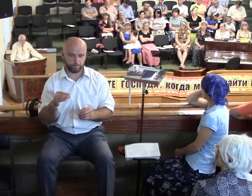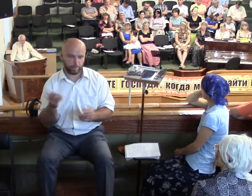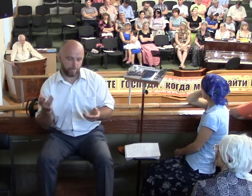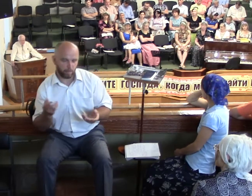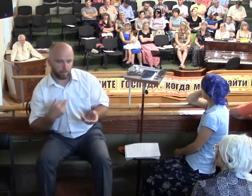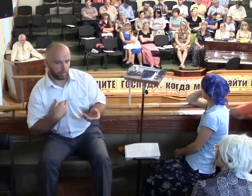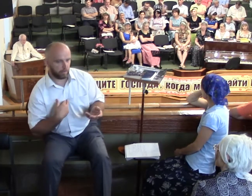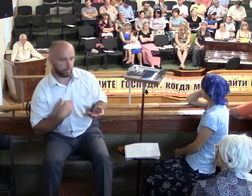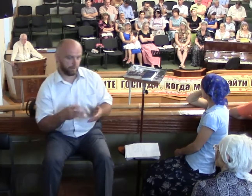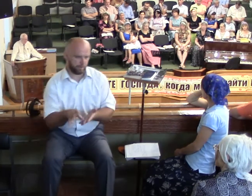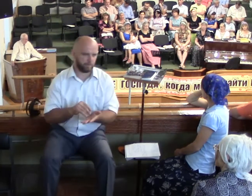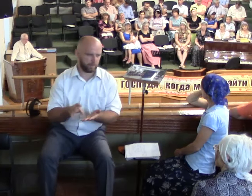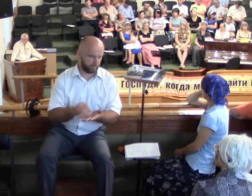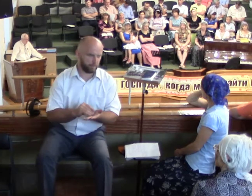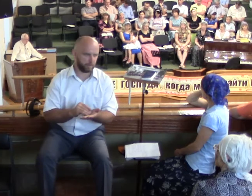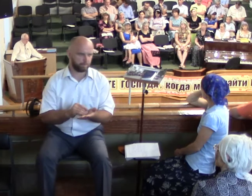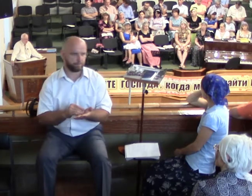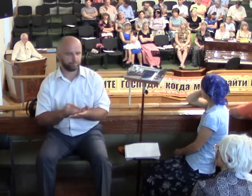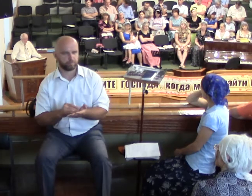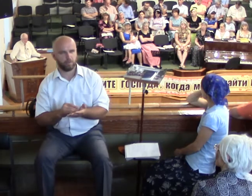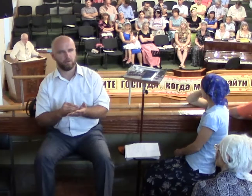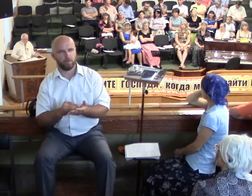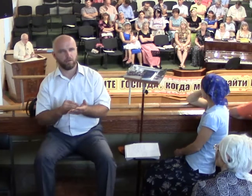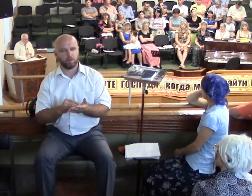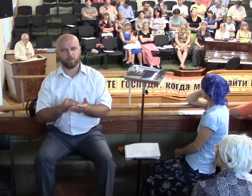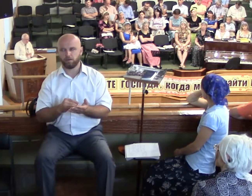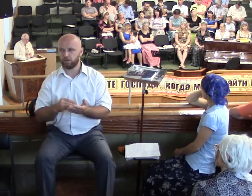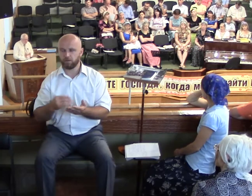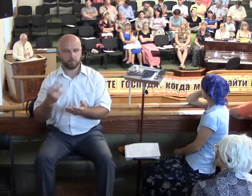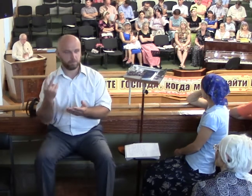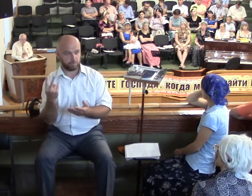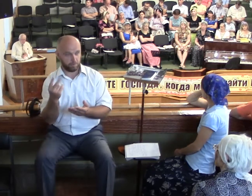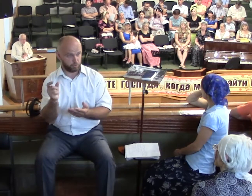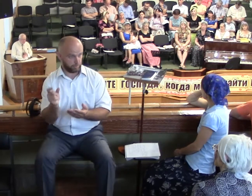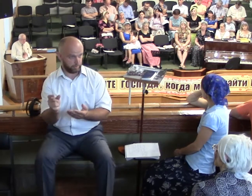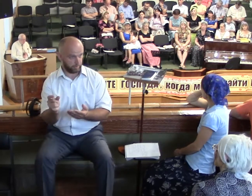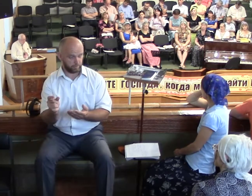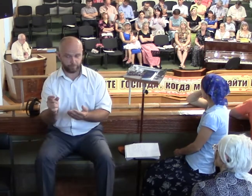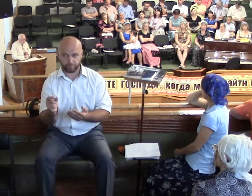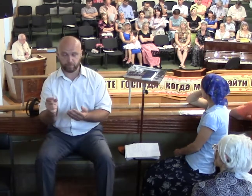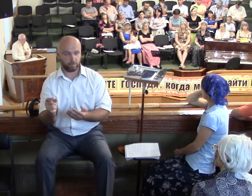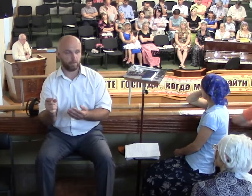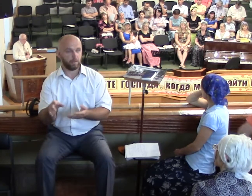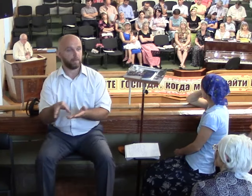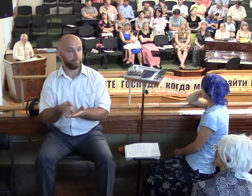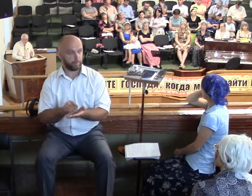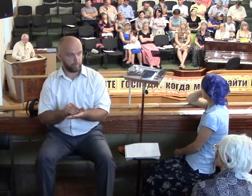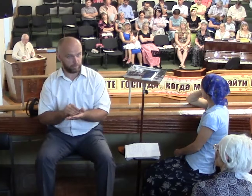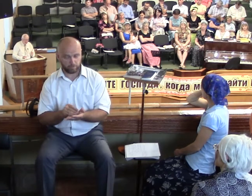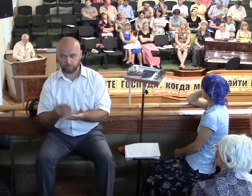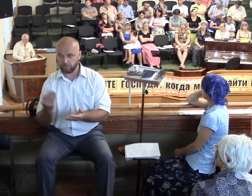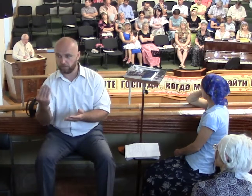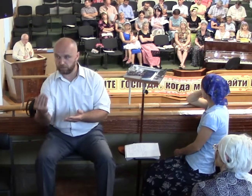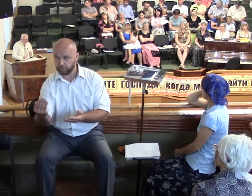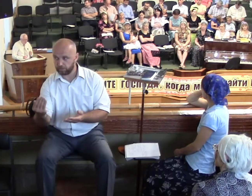настроение испортилось, когда что-то заболело, когда что-то не получилось, что-то поломалось, что-то